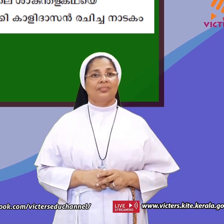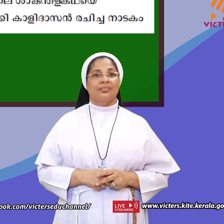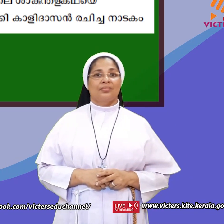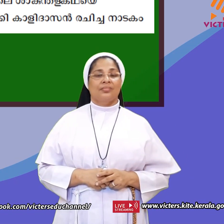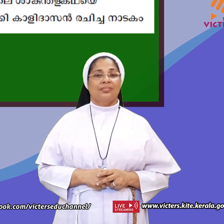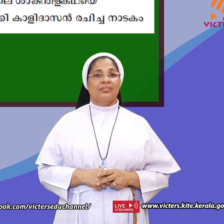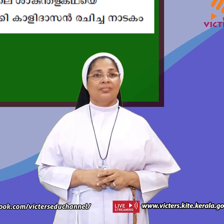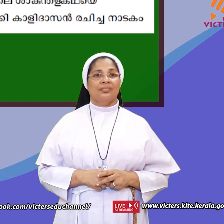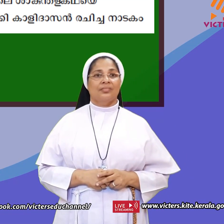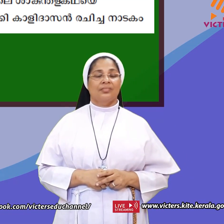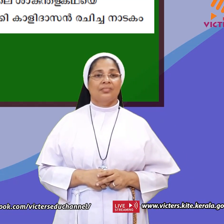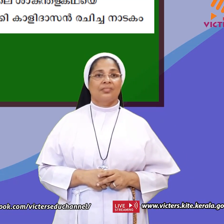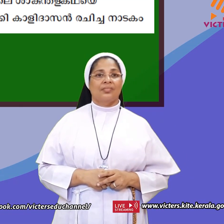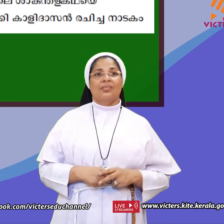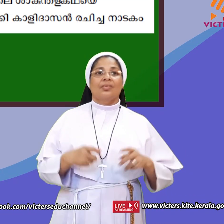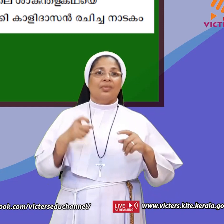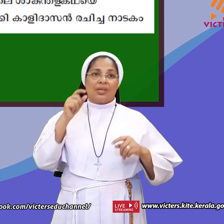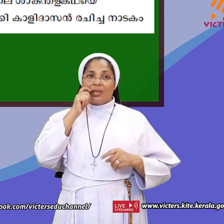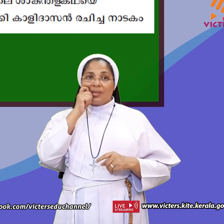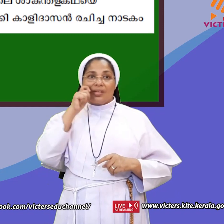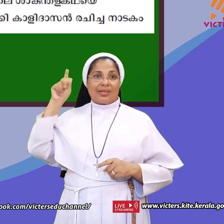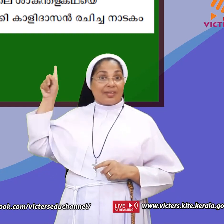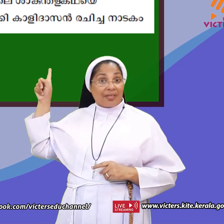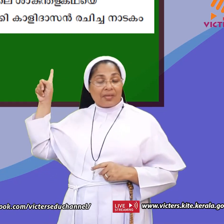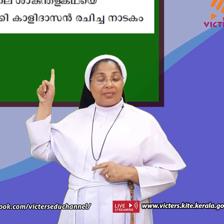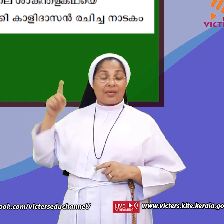കാളിദാസഭാവന ഏറ്റവും തെളിഞ്ഞു കാണുന്ന നാടകം കൂടിയാണിത്.